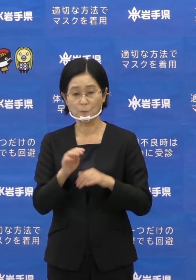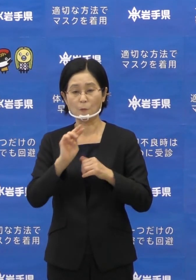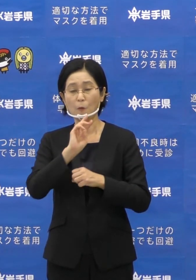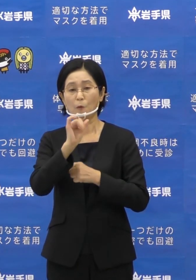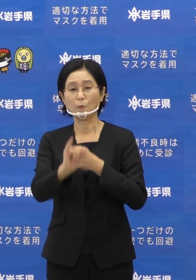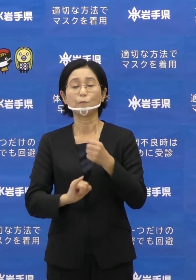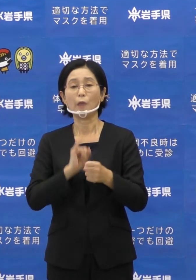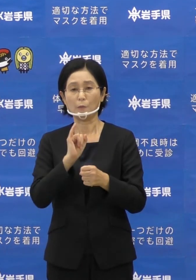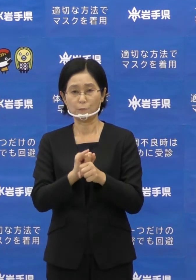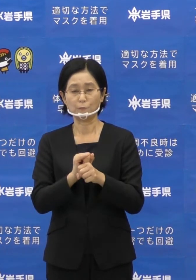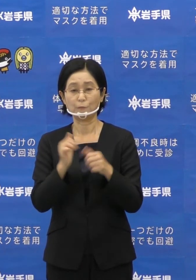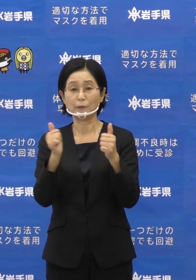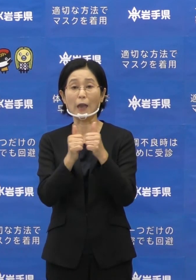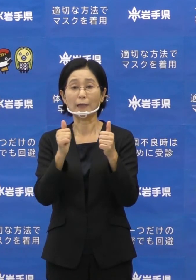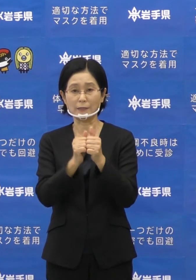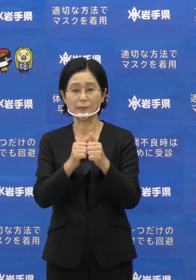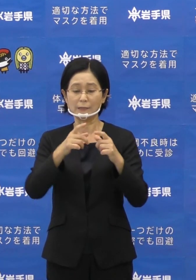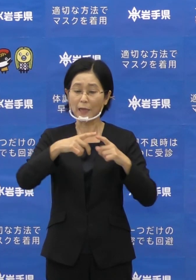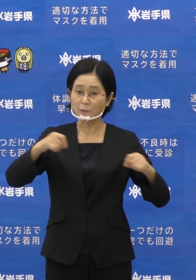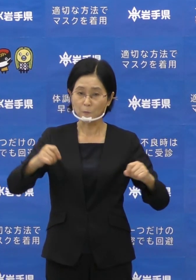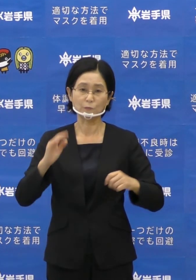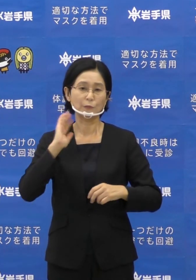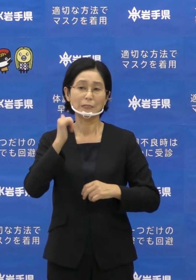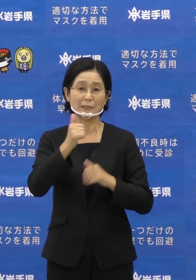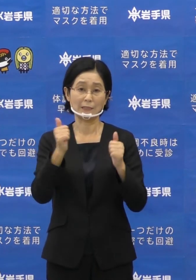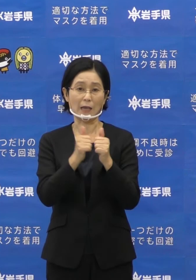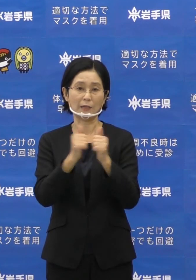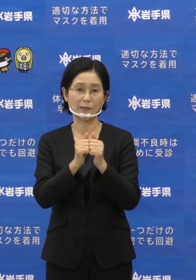になるでしょう。で、